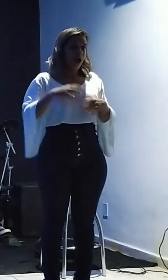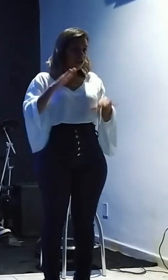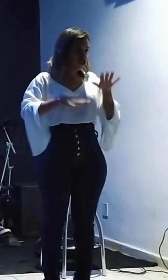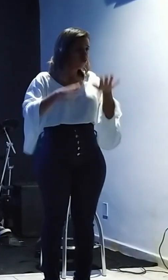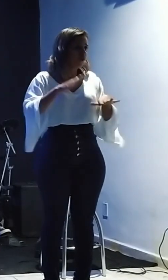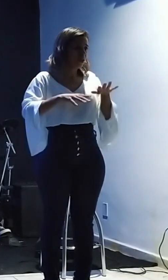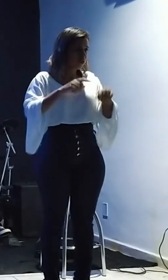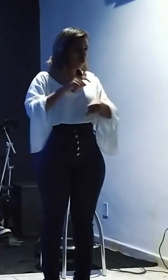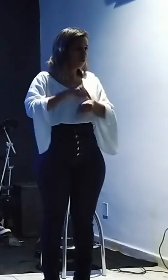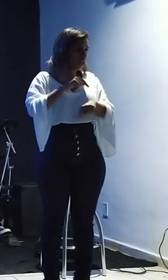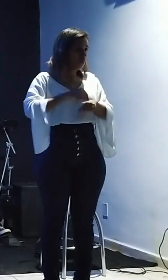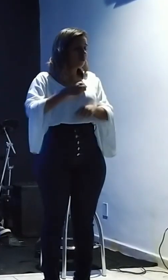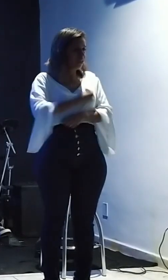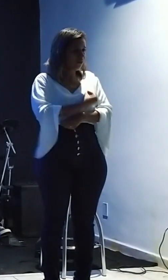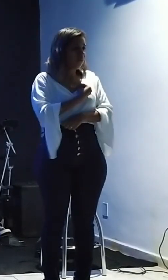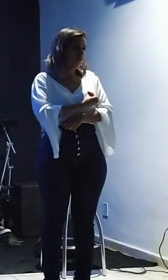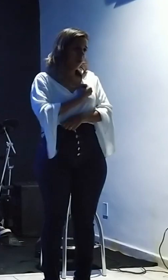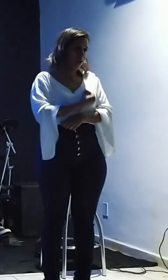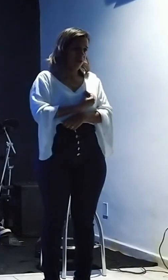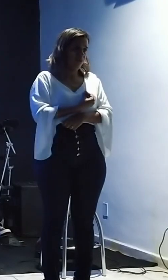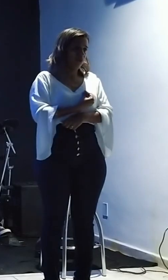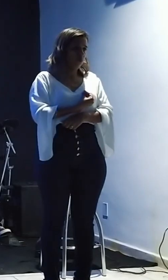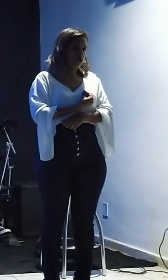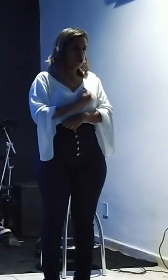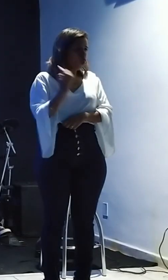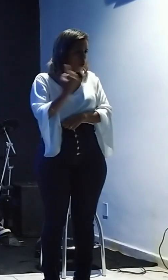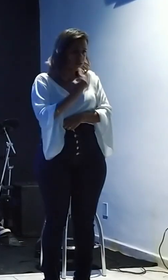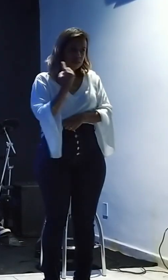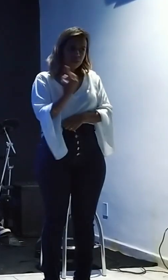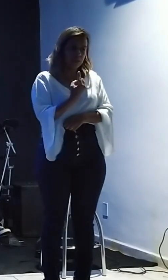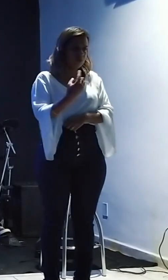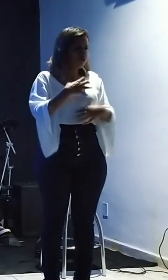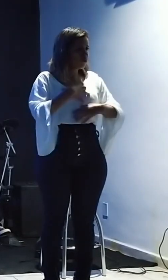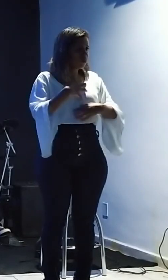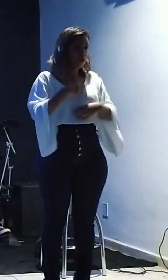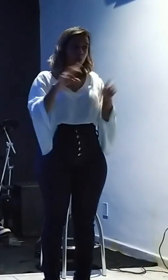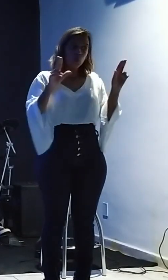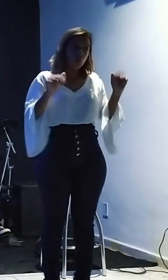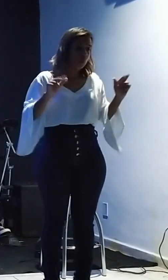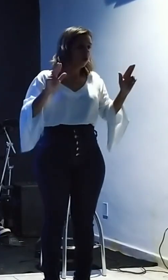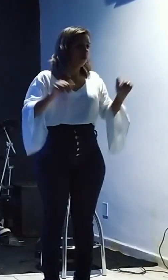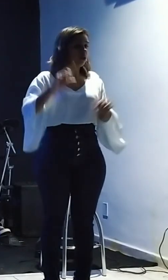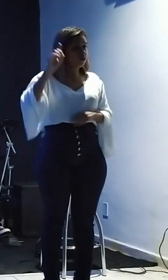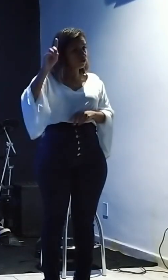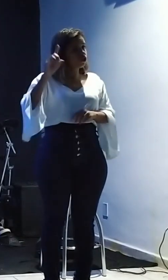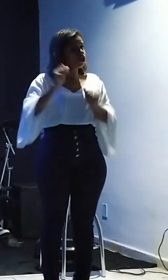que seja o momento que você está vivendo, não se sinta só. Deus está